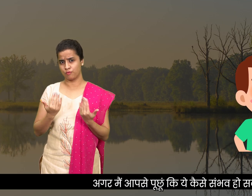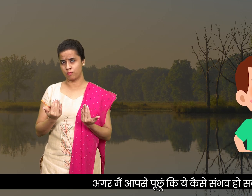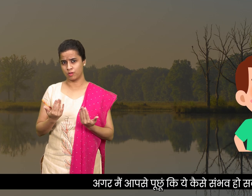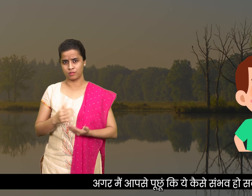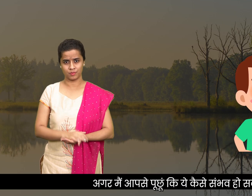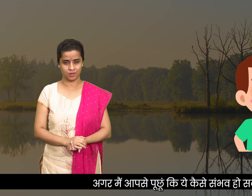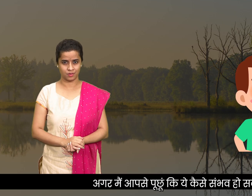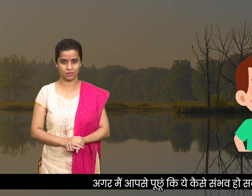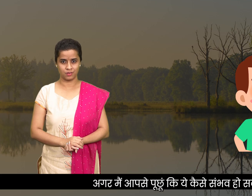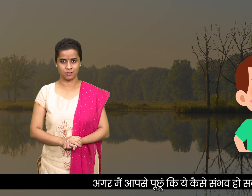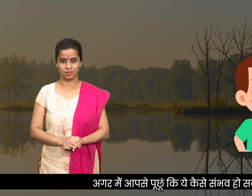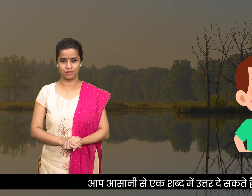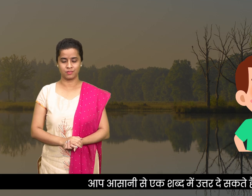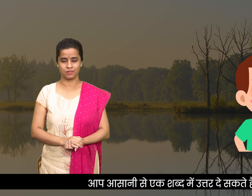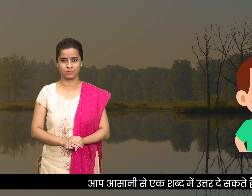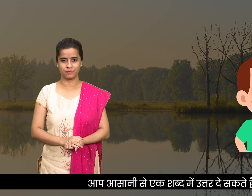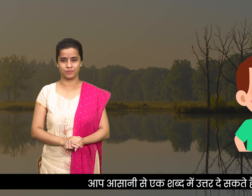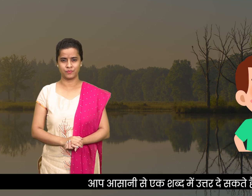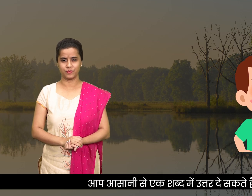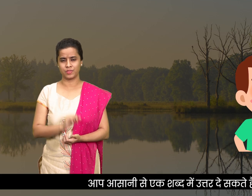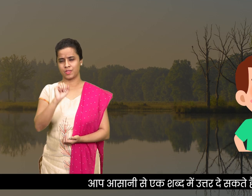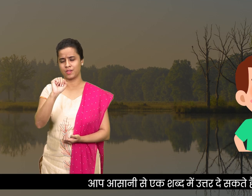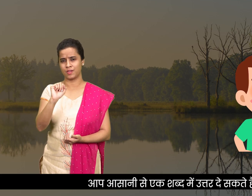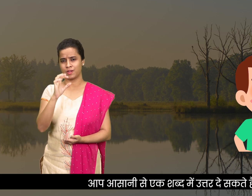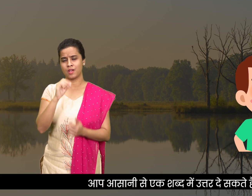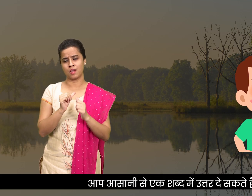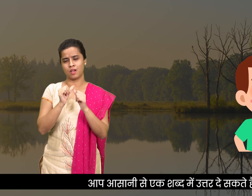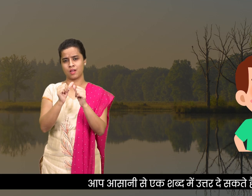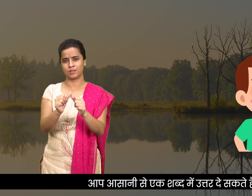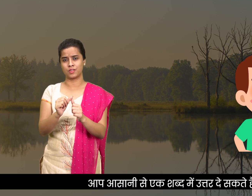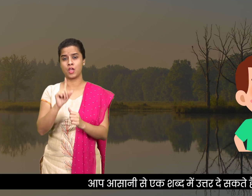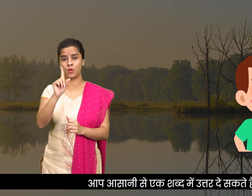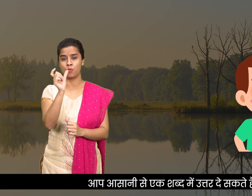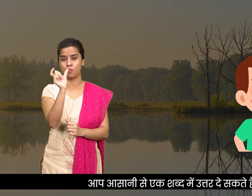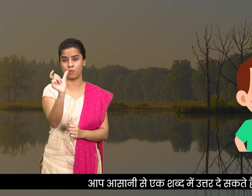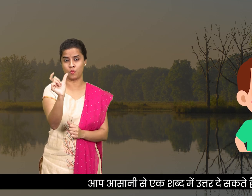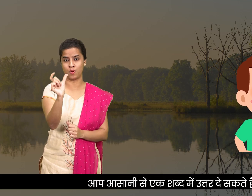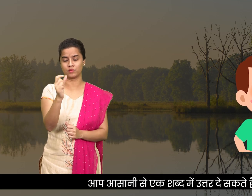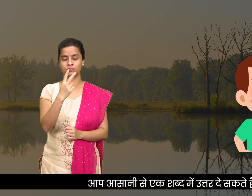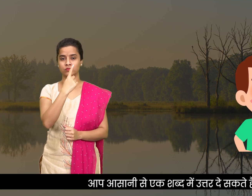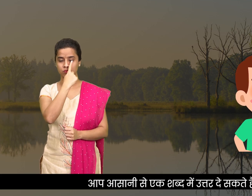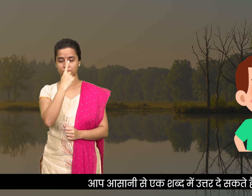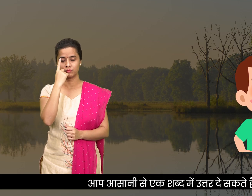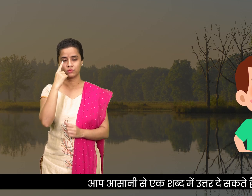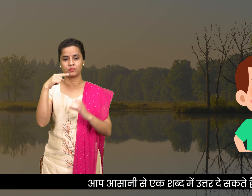कैसे संभव हो सकता है, आप आसानी से एक शब्द में उत्तर दे सकते हैं, आंखें।